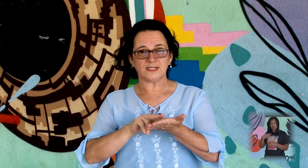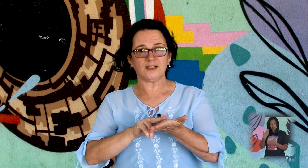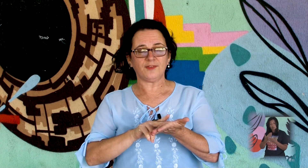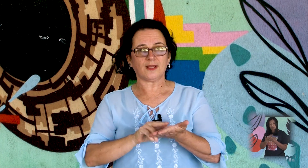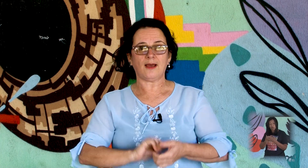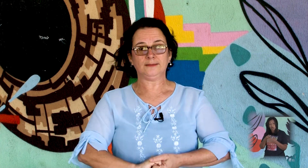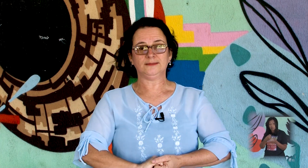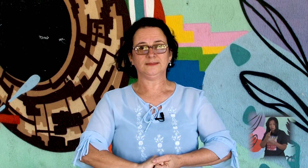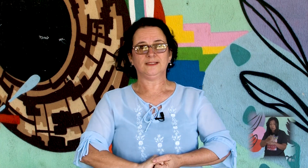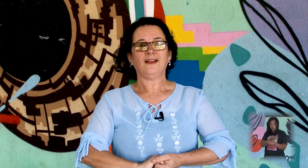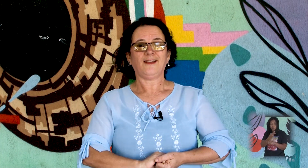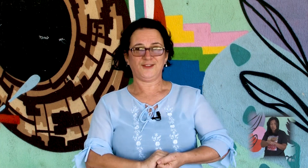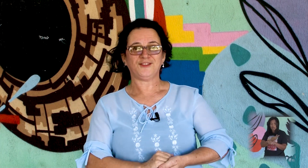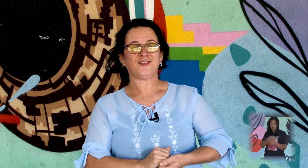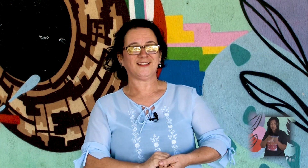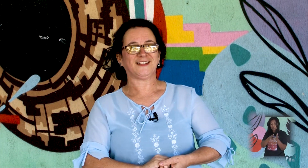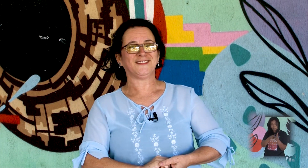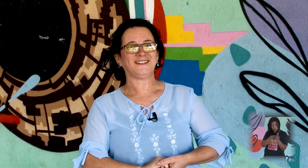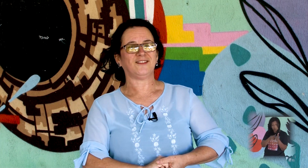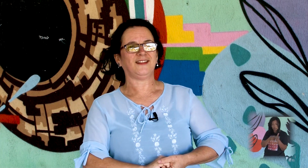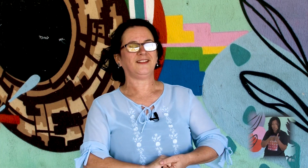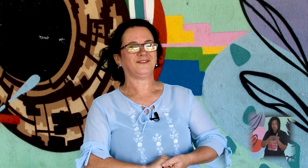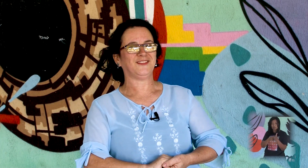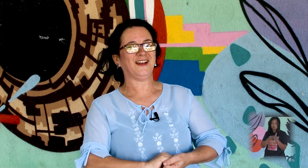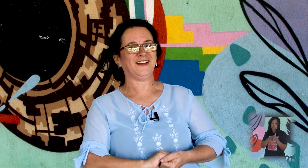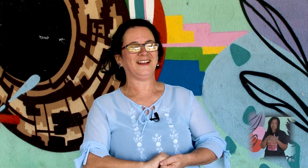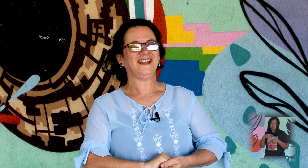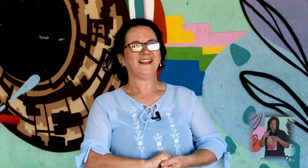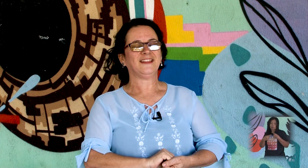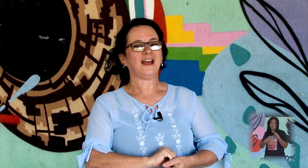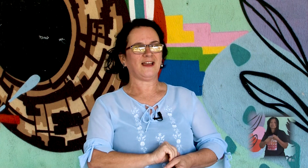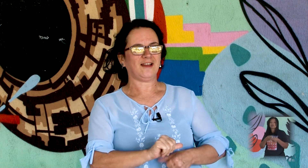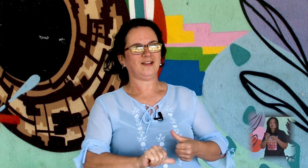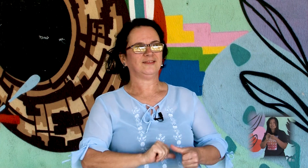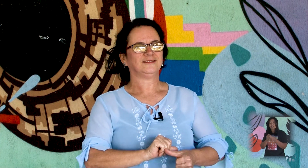sabendo o significado, a gente faz a tradução, né?